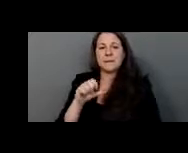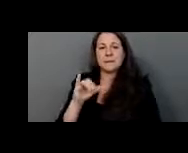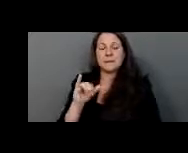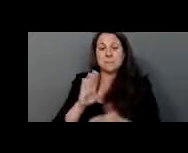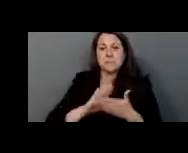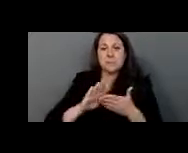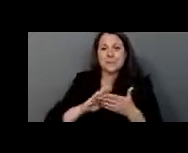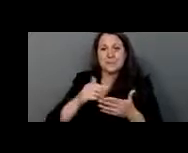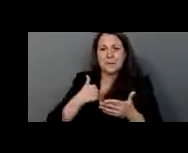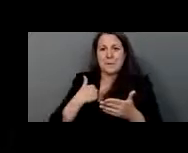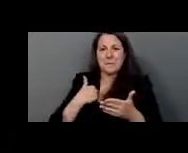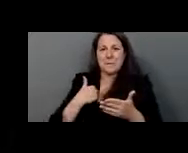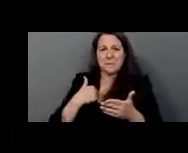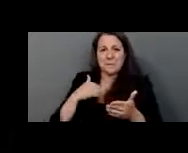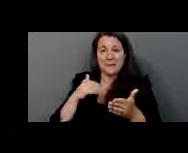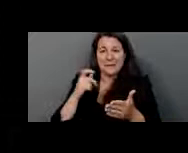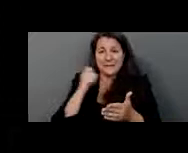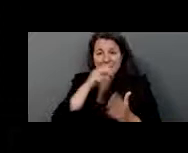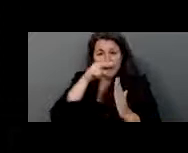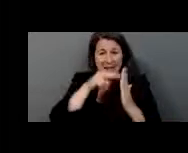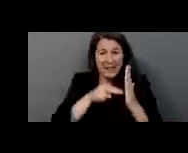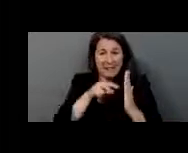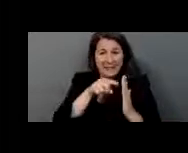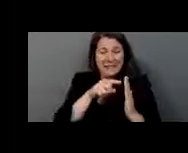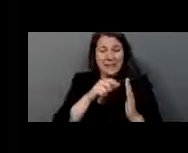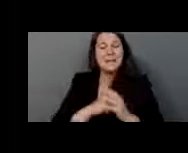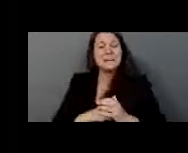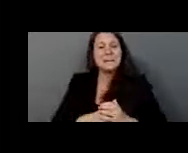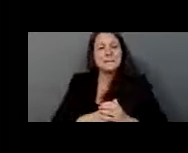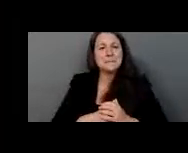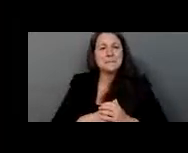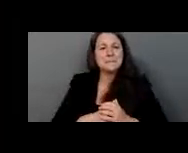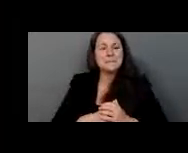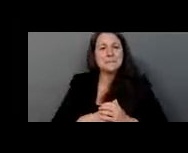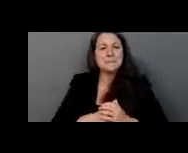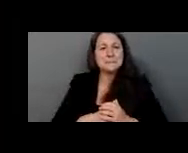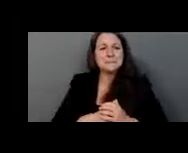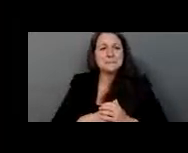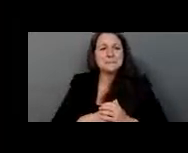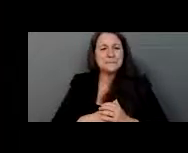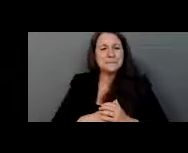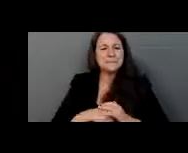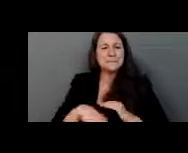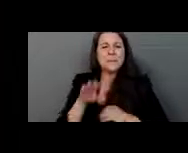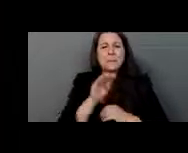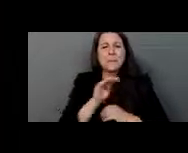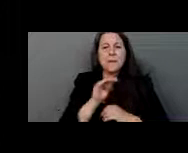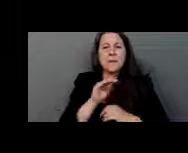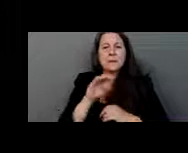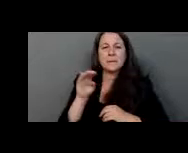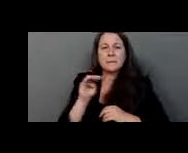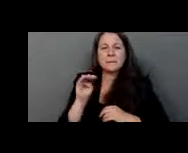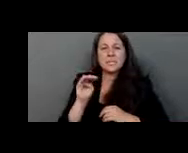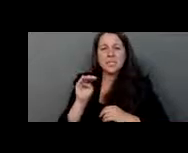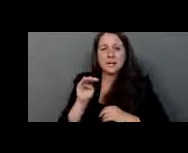encore de la misère à lire l'extrait avec l'écran. Il s'agit de Megan